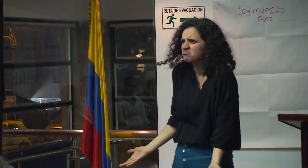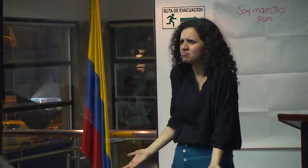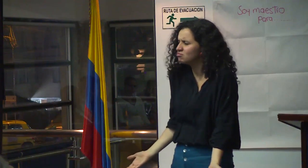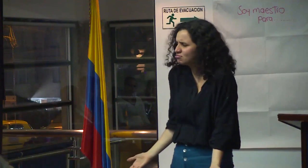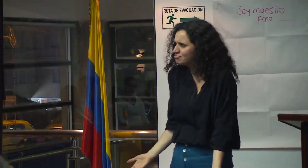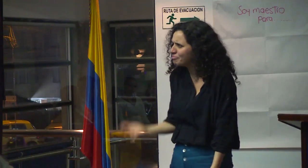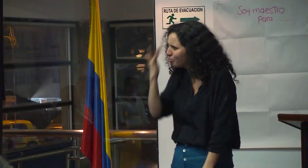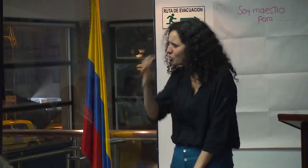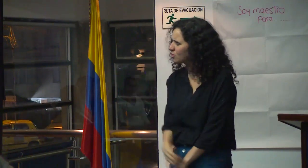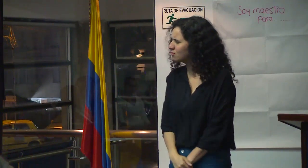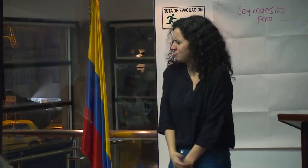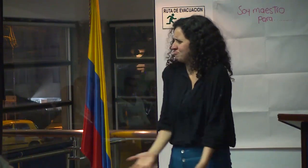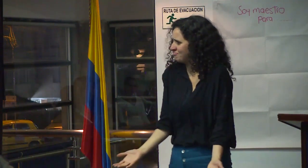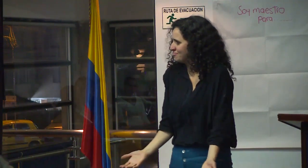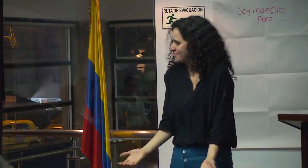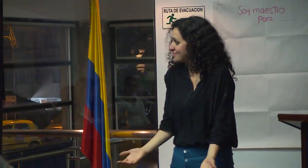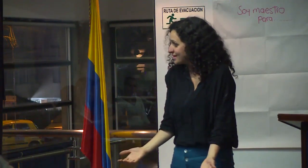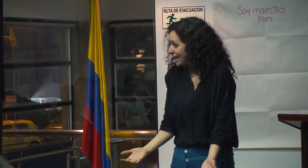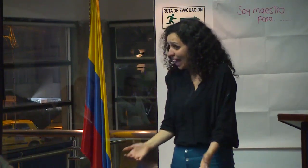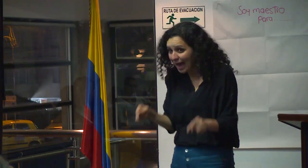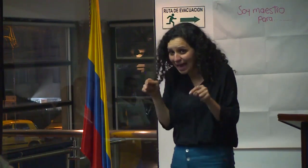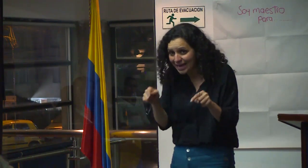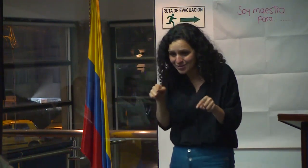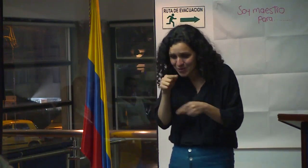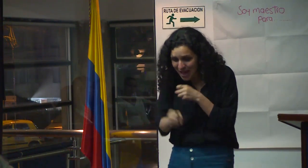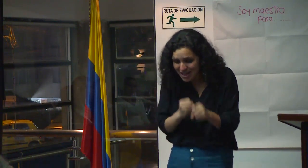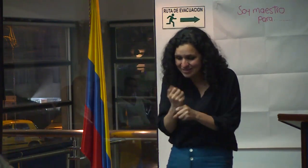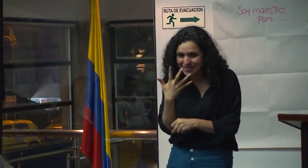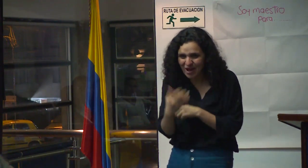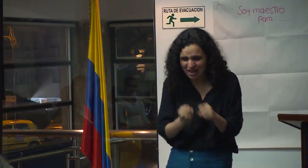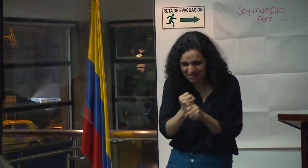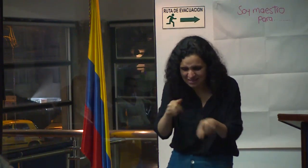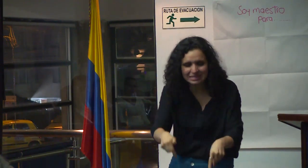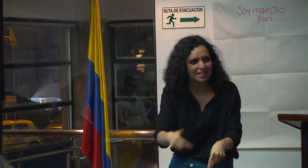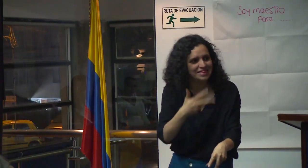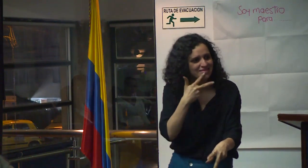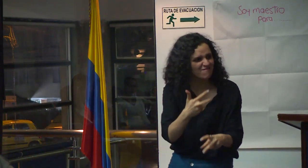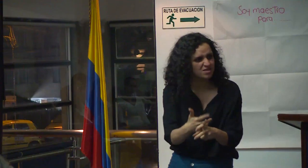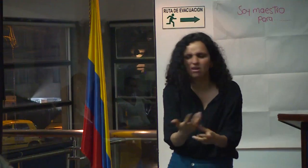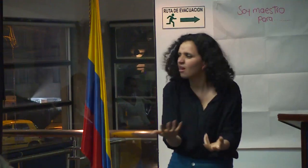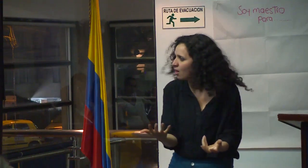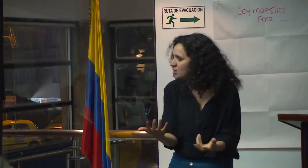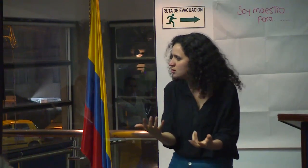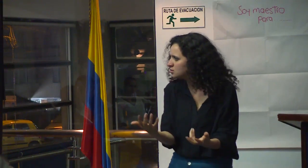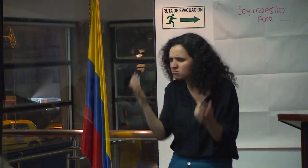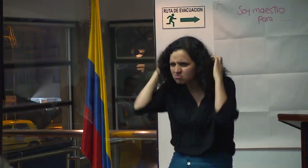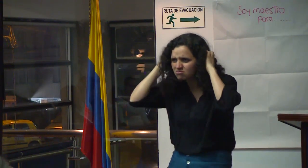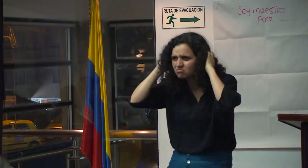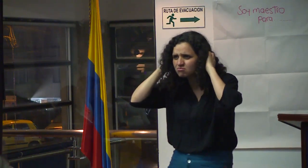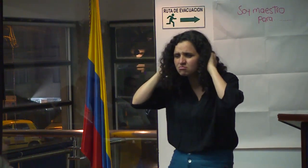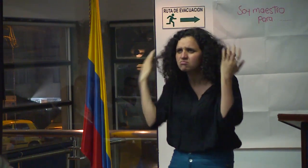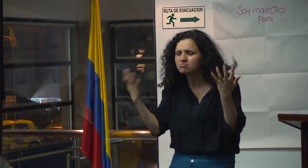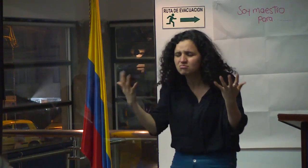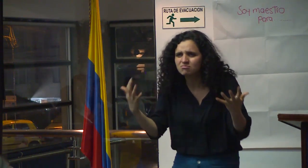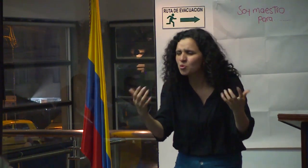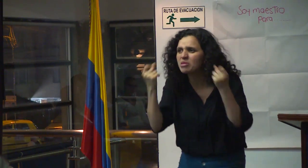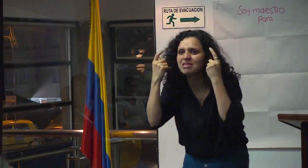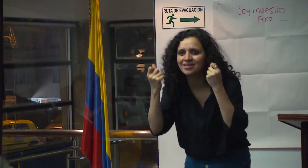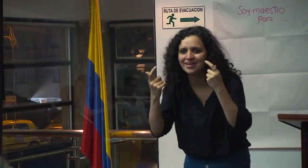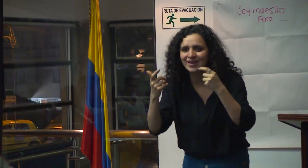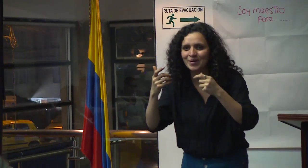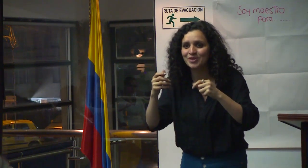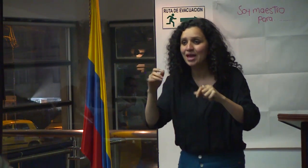qué? Para ellos en ese momento de su edad es difícil entender, porque no lo experimentan de esa manera, que el